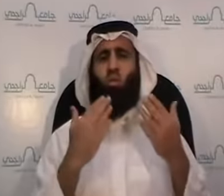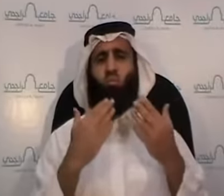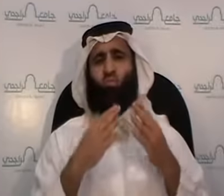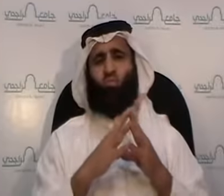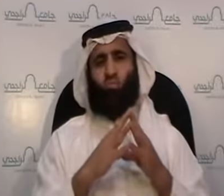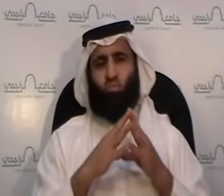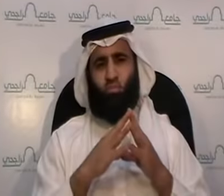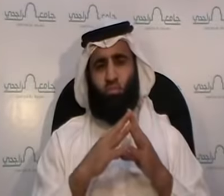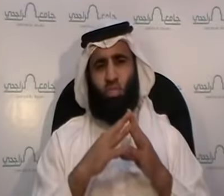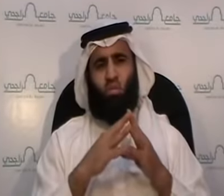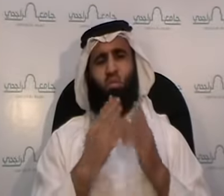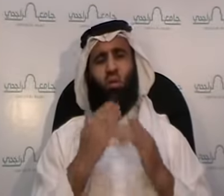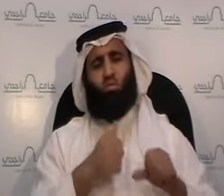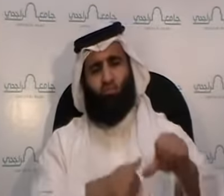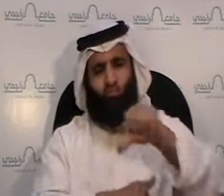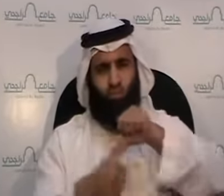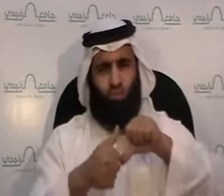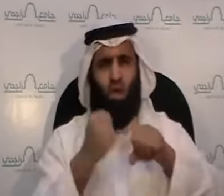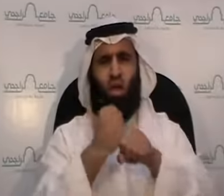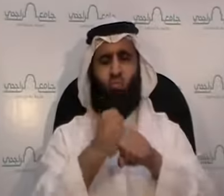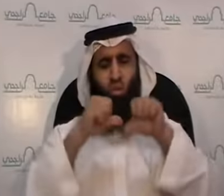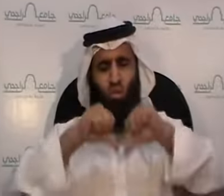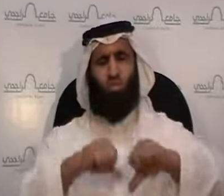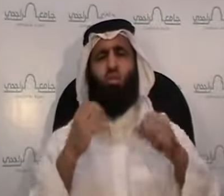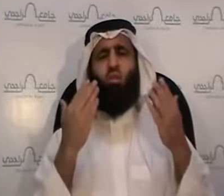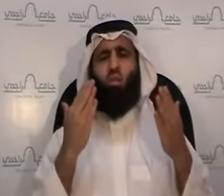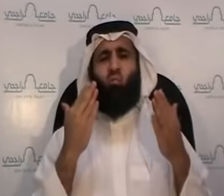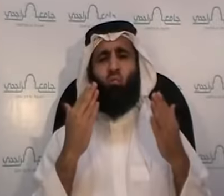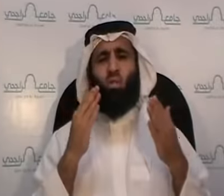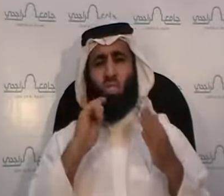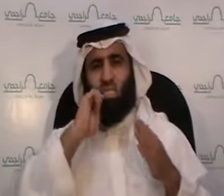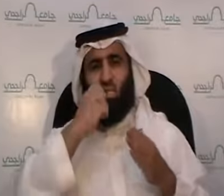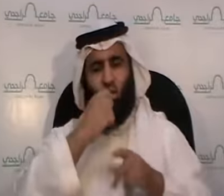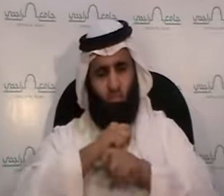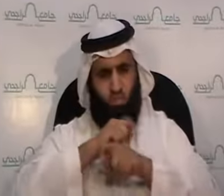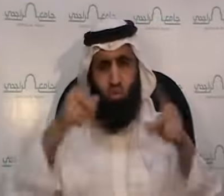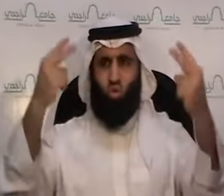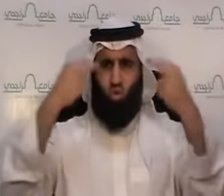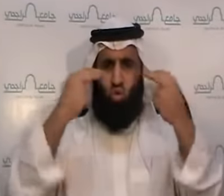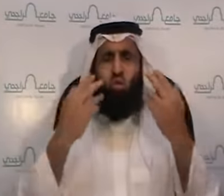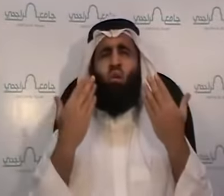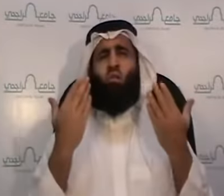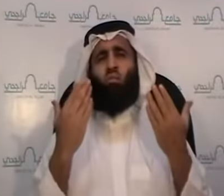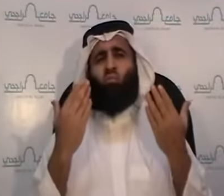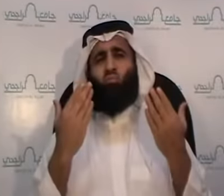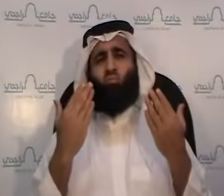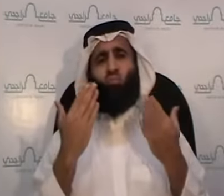يا رب العالمين. اللهم اكشف ستره وافضح سره، وأمكن منه عاجلا غير آجل يا